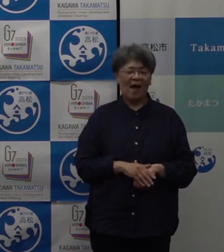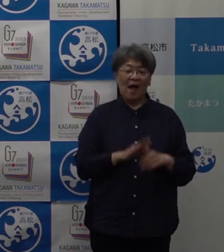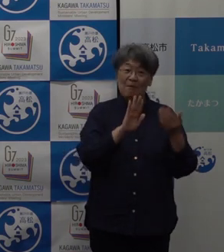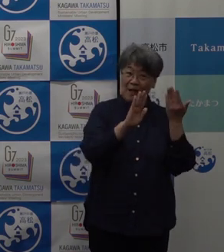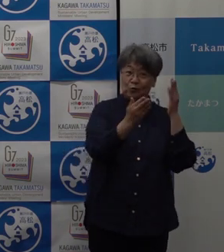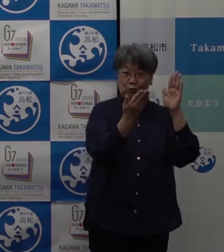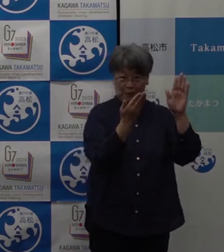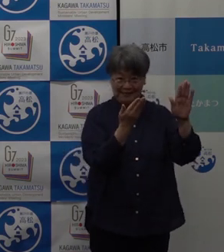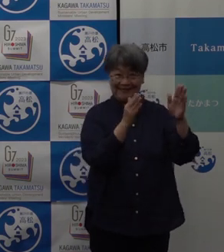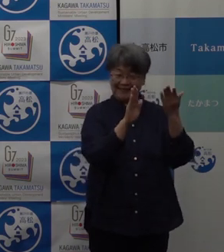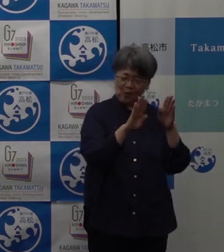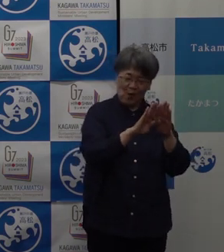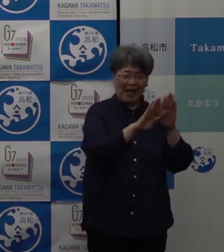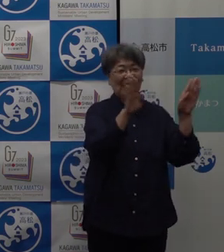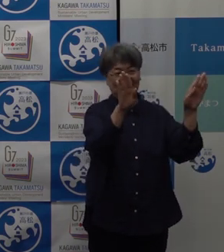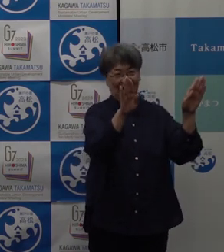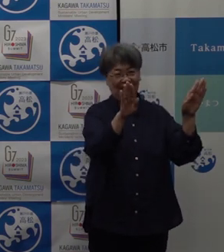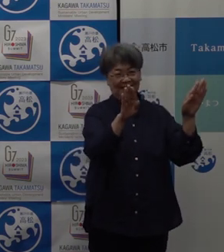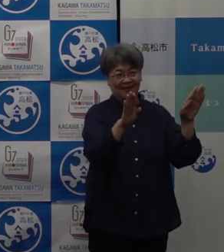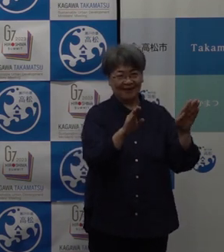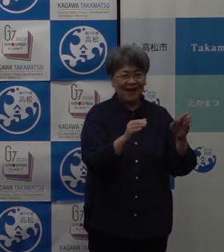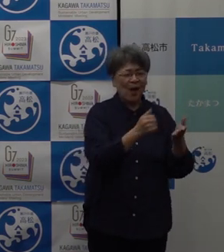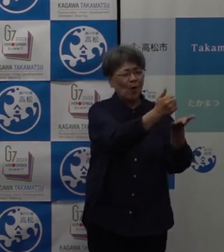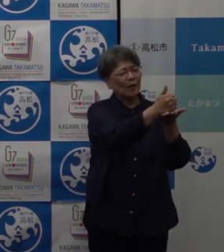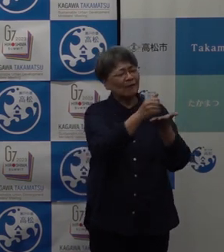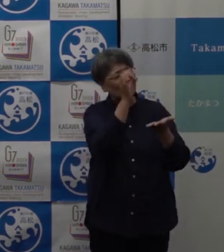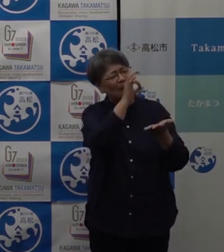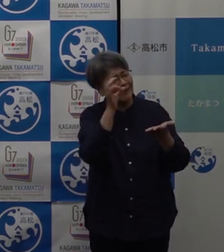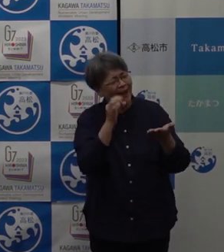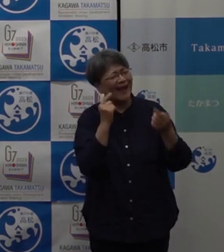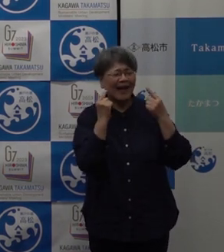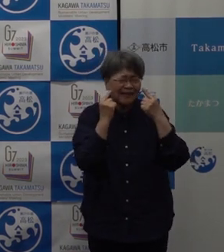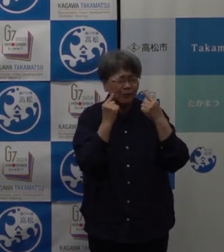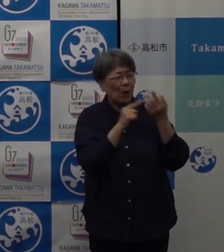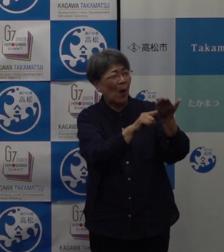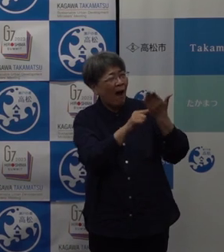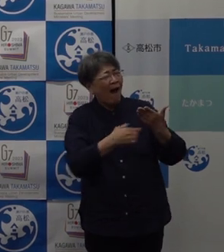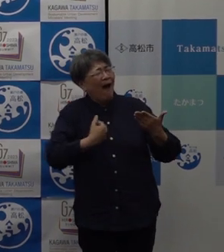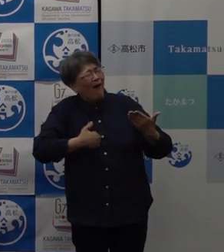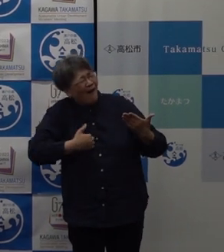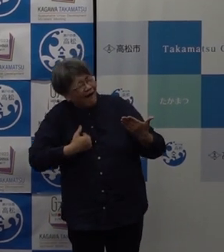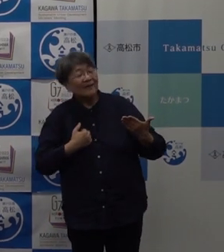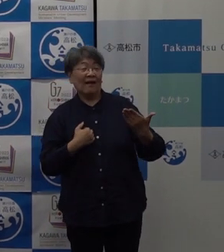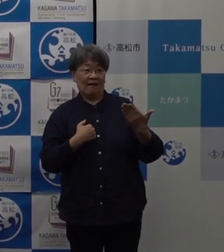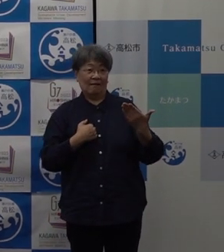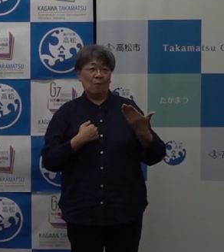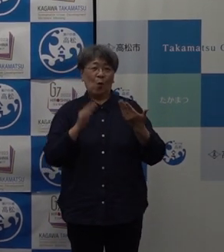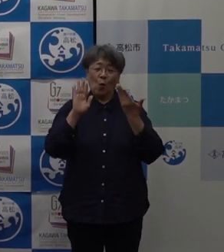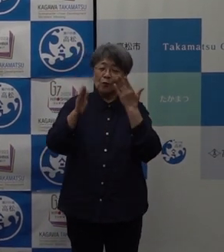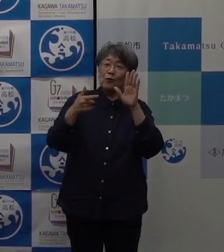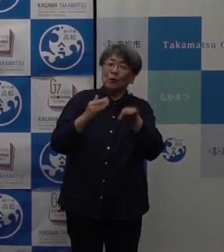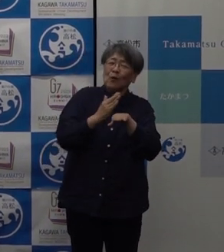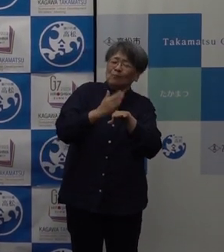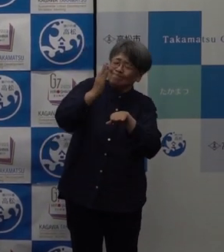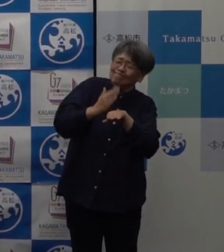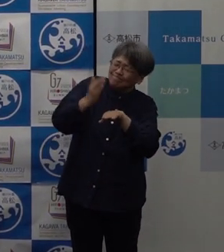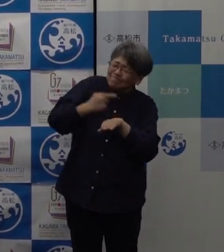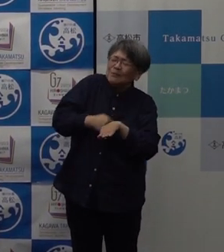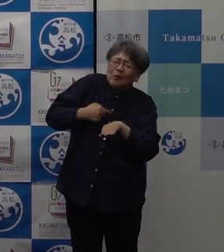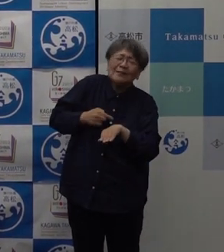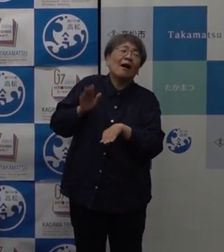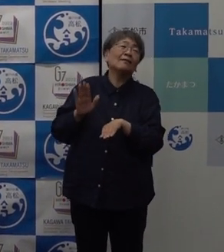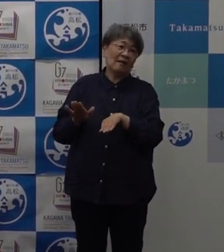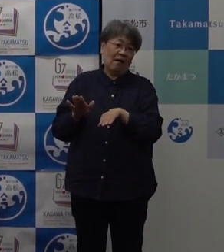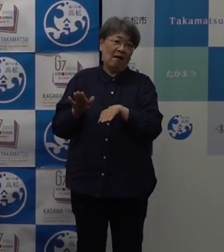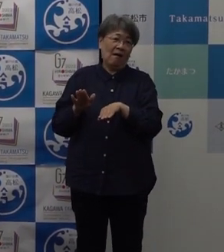の開催によって観客の笑顔が力になった、感謝の気持ちを込めて踊ったとか、コロナで沈んだ気